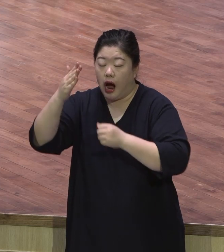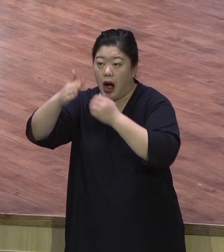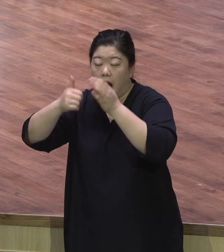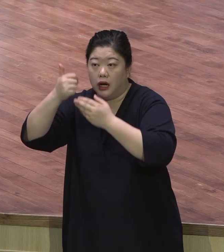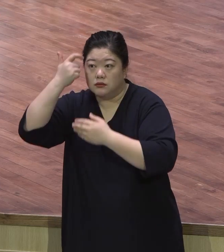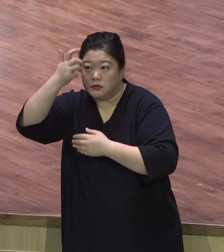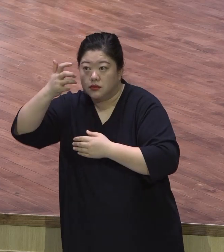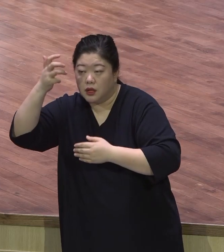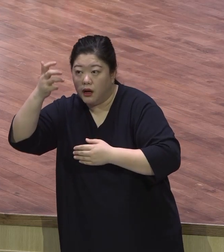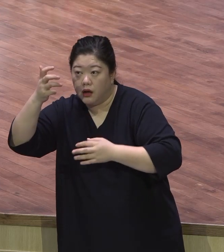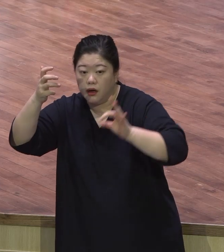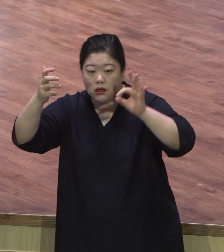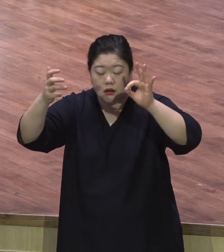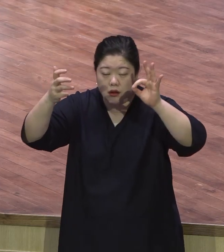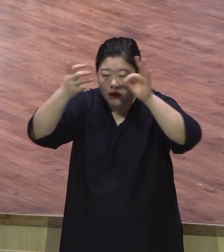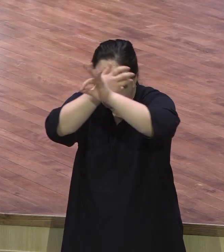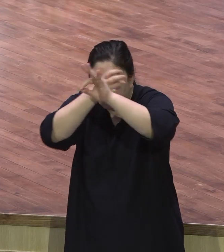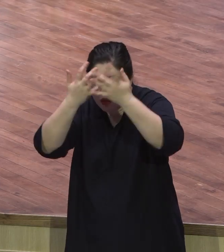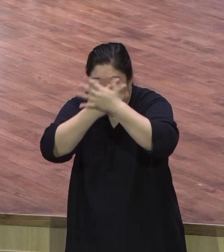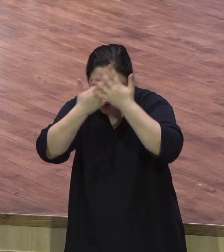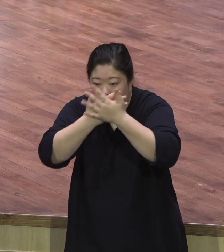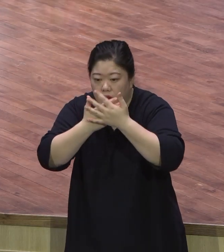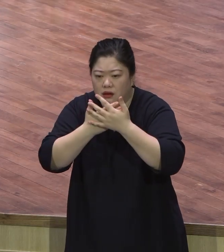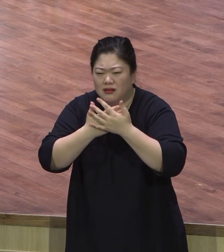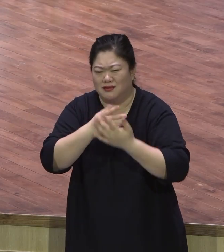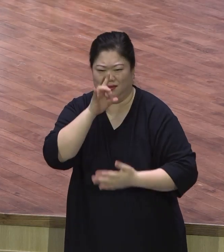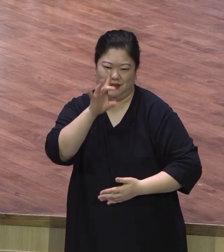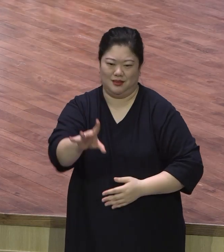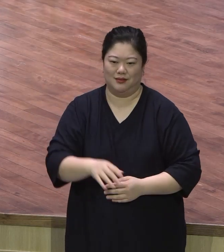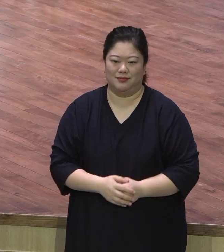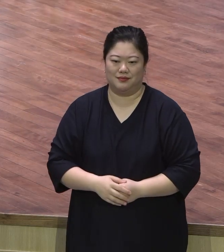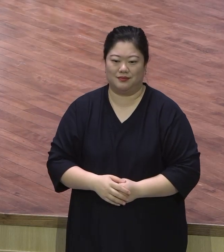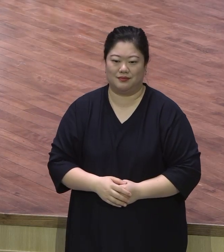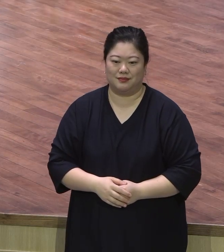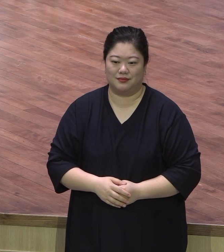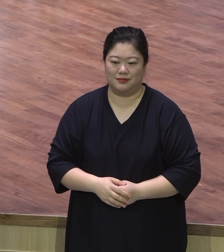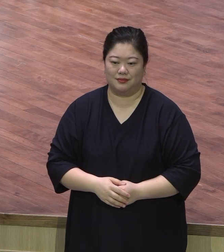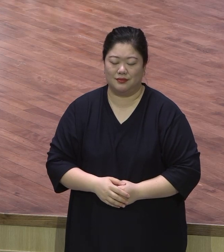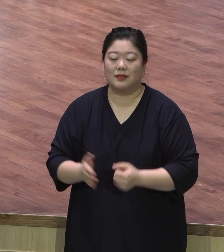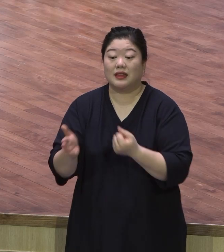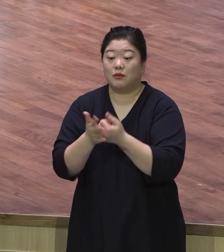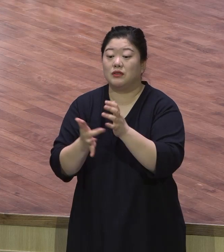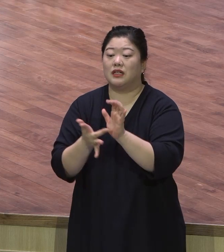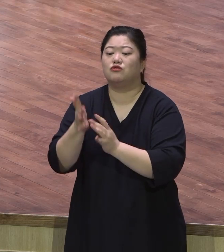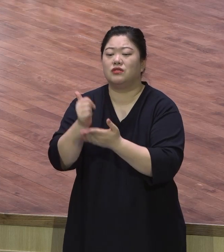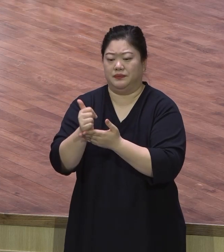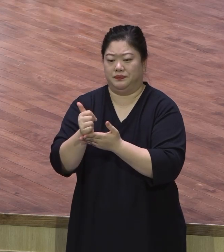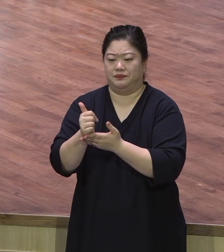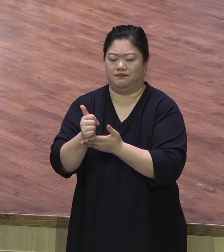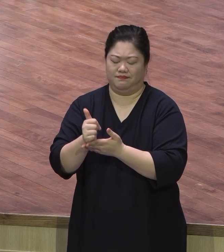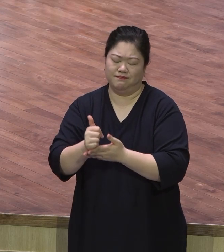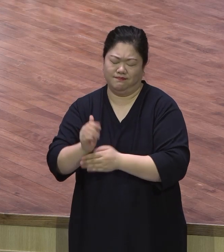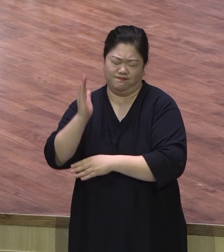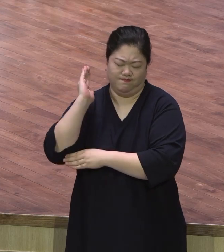하나님이지 돈 하나님 혼돈하는 거요 예수님께서는 이런 현실 속에 한 가지 결단을 촉구합니다 너희가